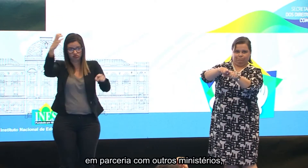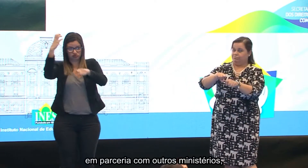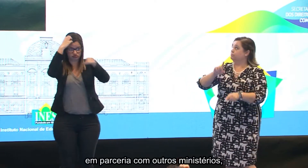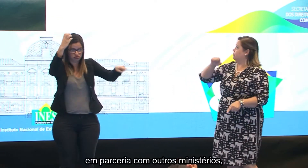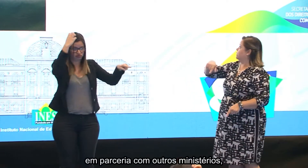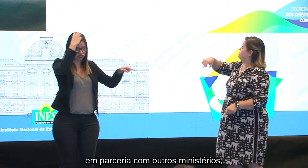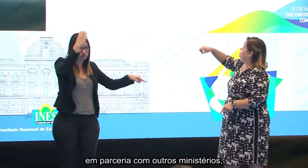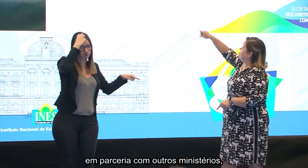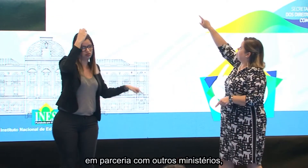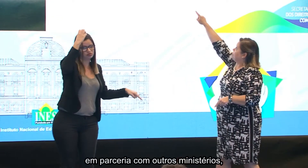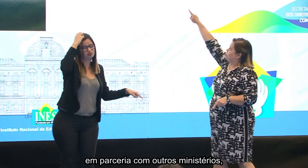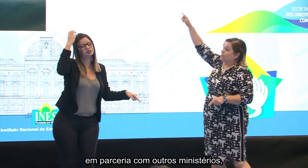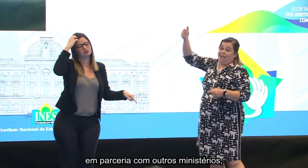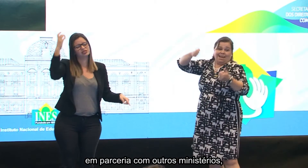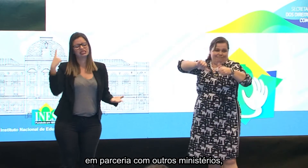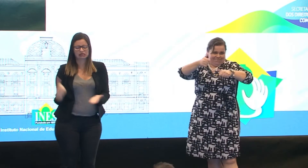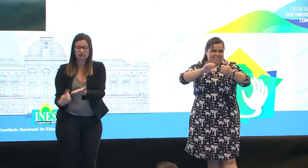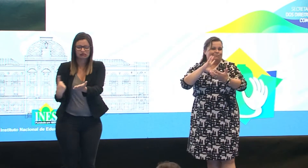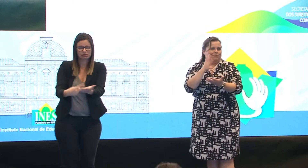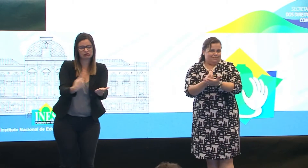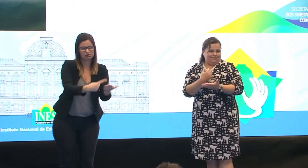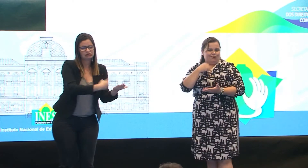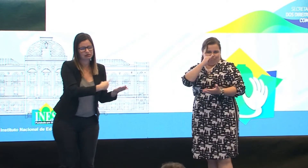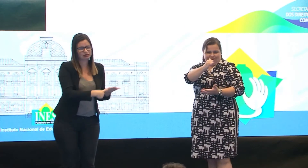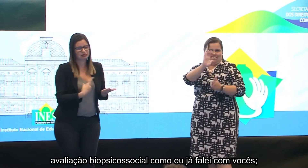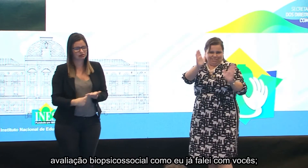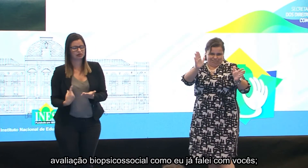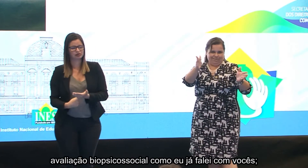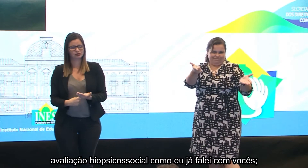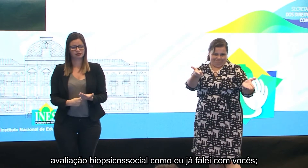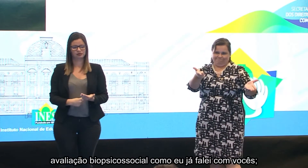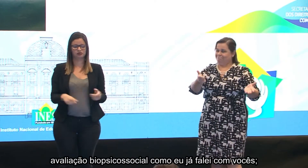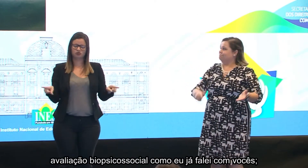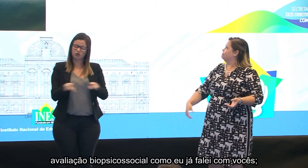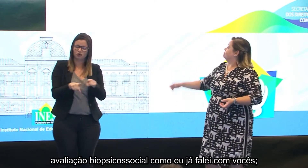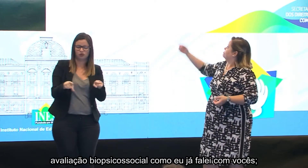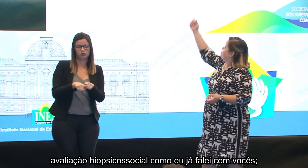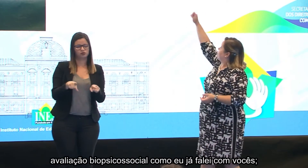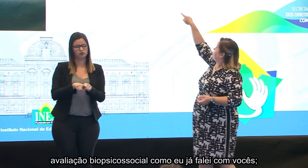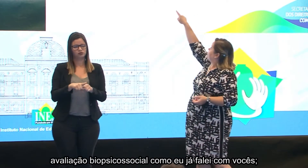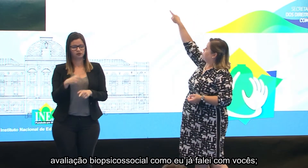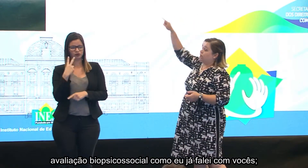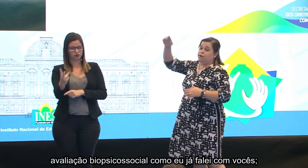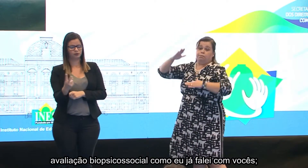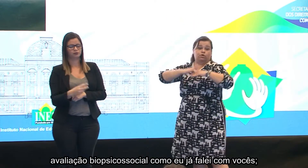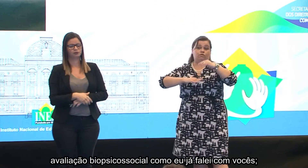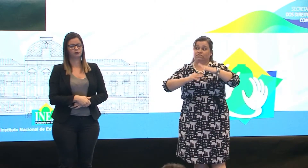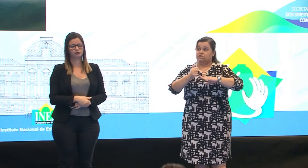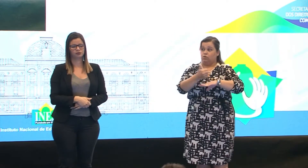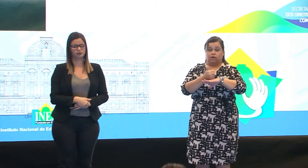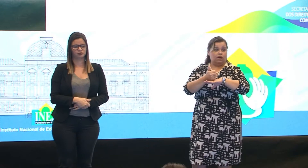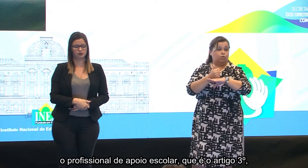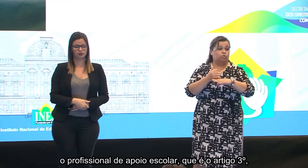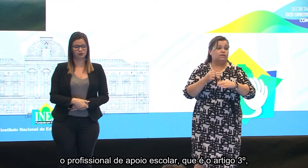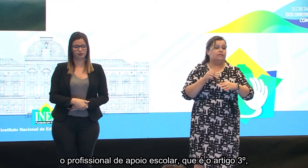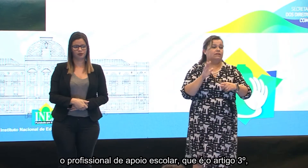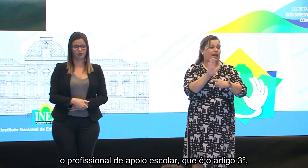em parceria com outros ministérios. A avaliação biopsicossocial, como eu já falei para vocês. O profissional de